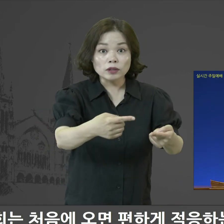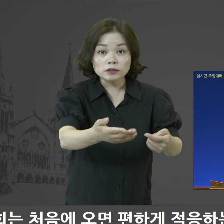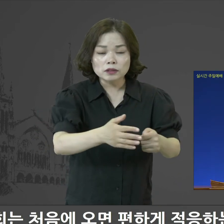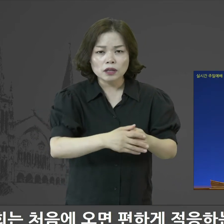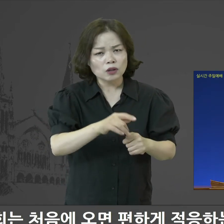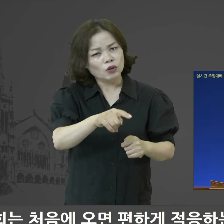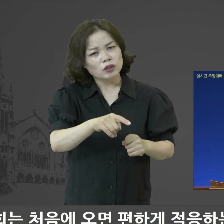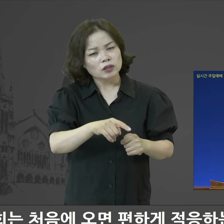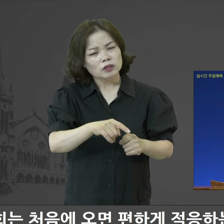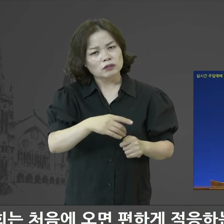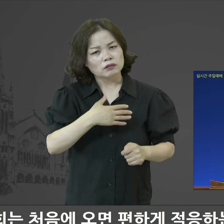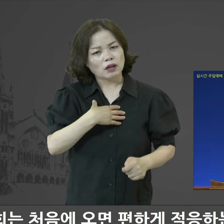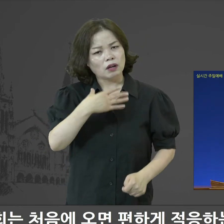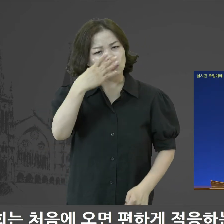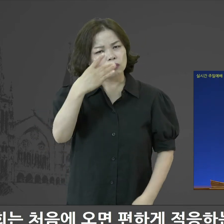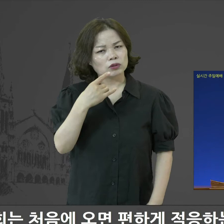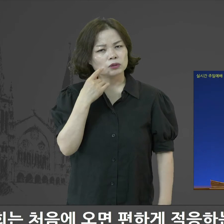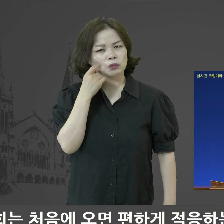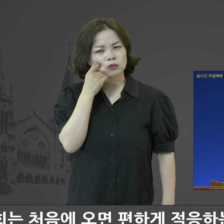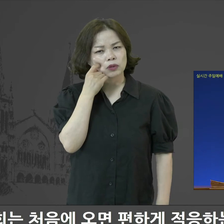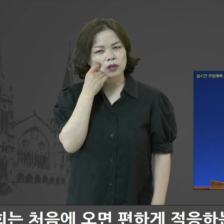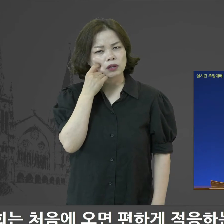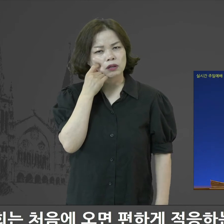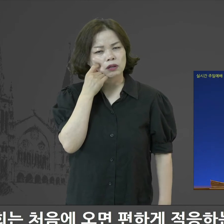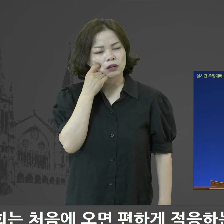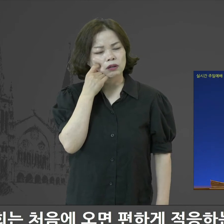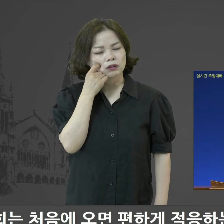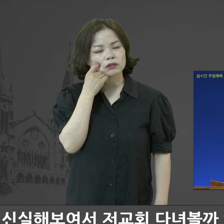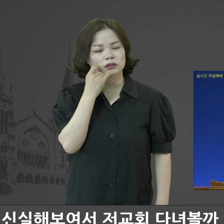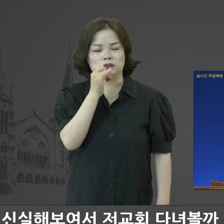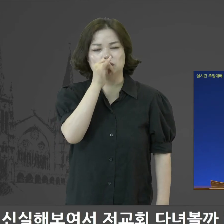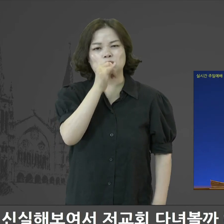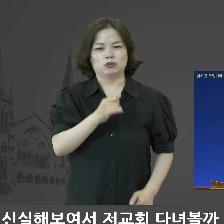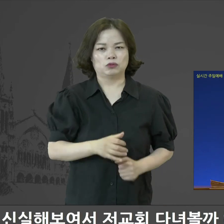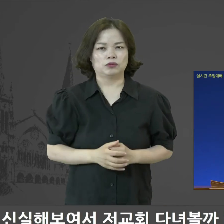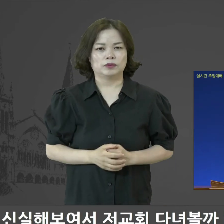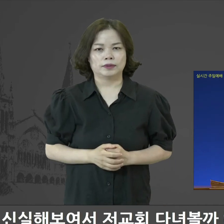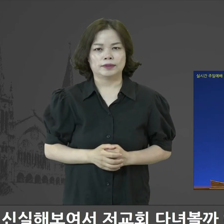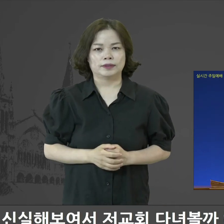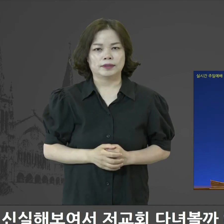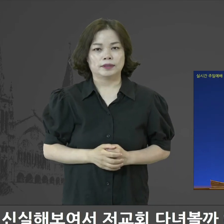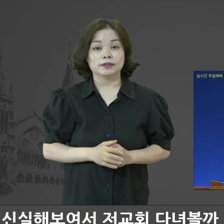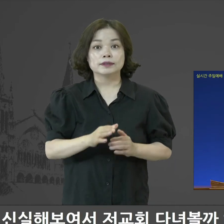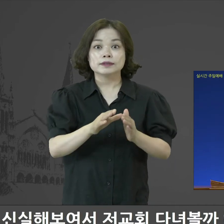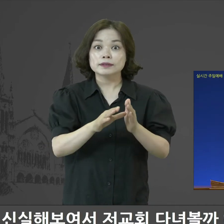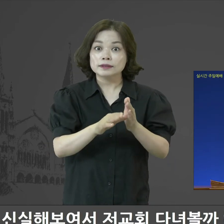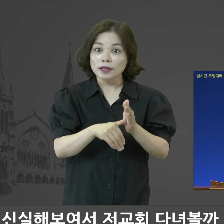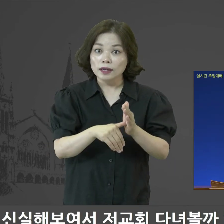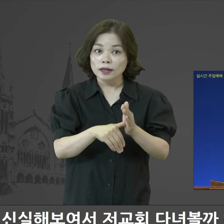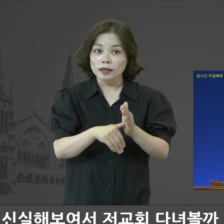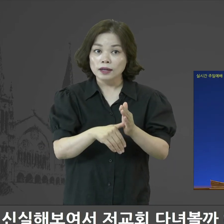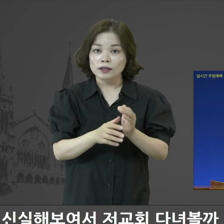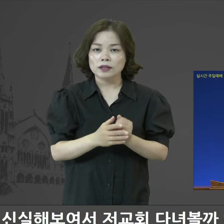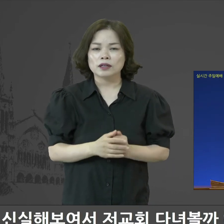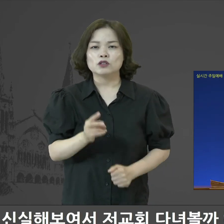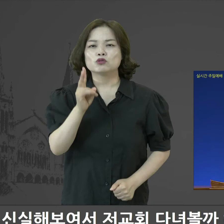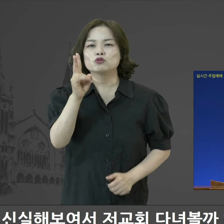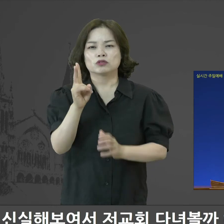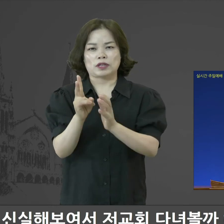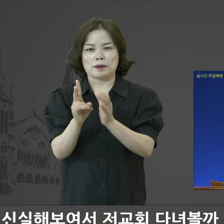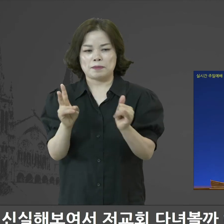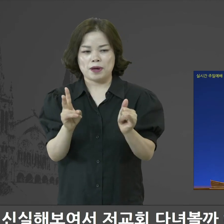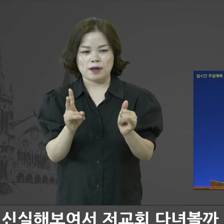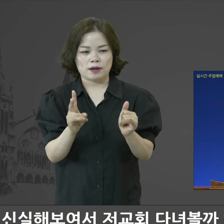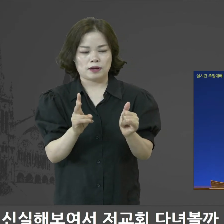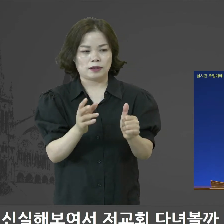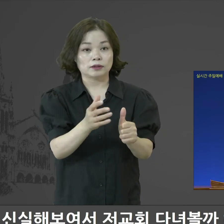여기 어울릴 수 없는 것 같은 이런 느낌을 줄 수 있습니다. 이때 딱 2명만